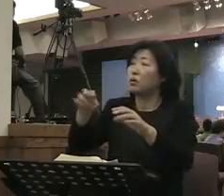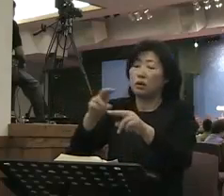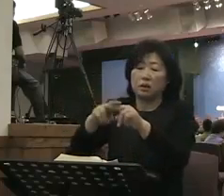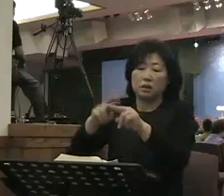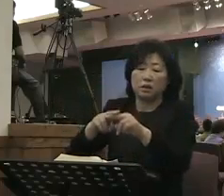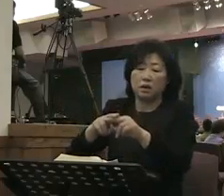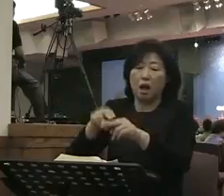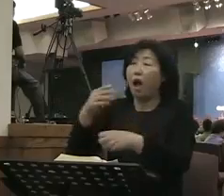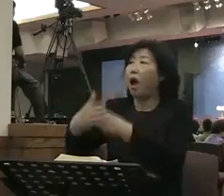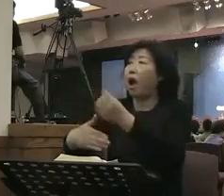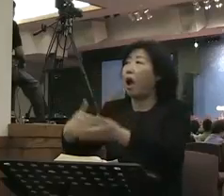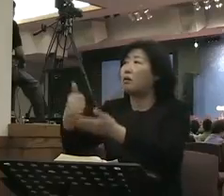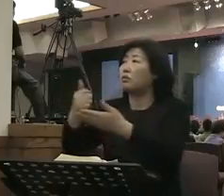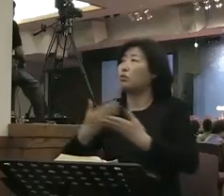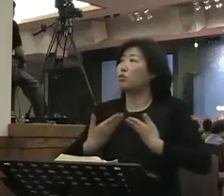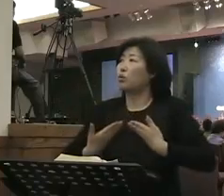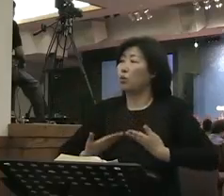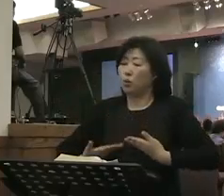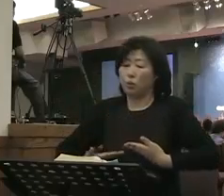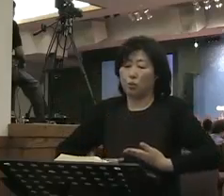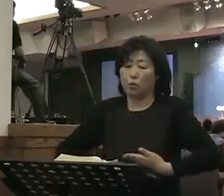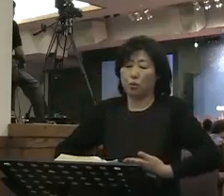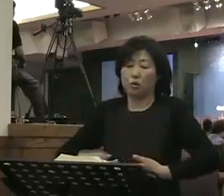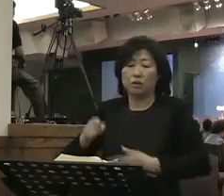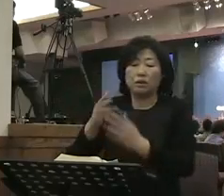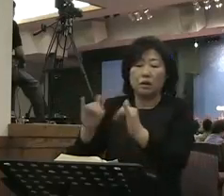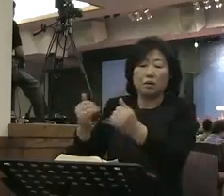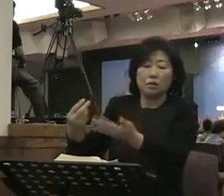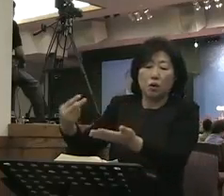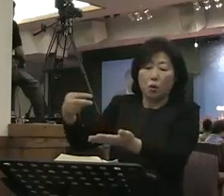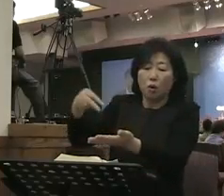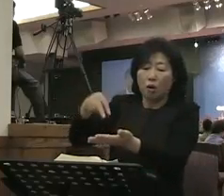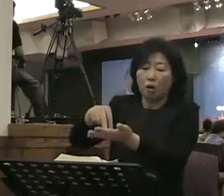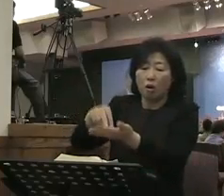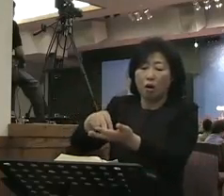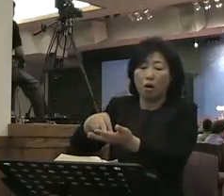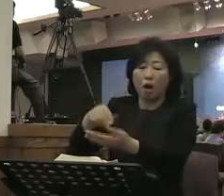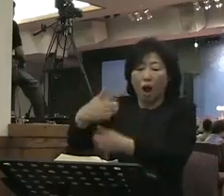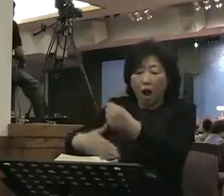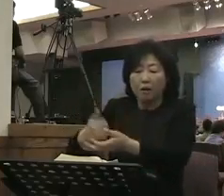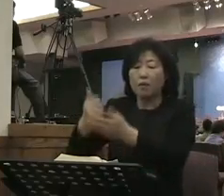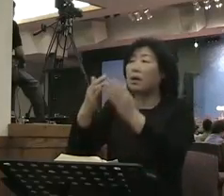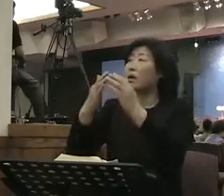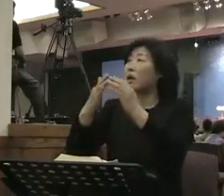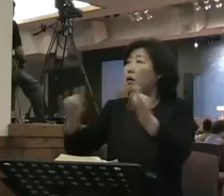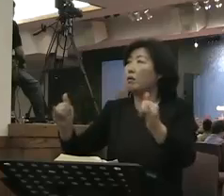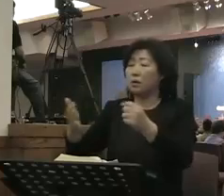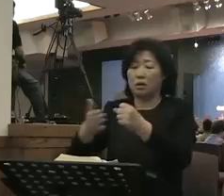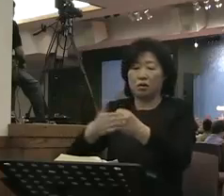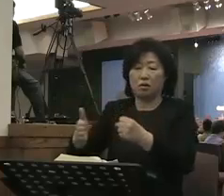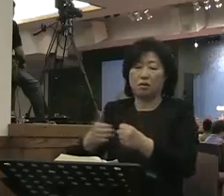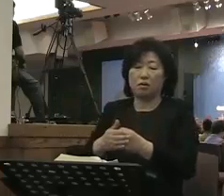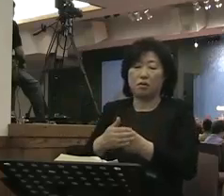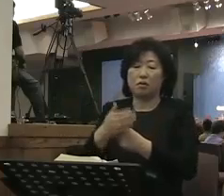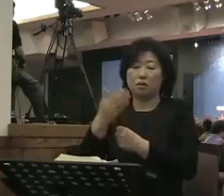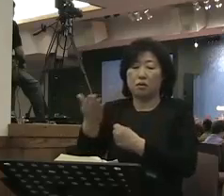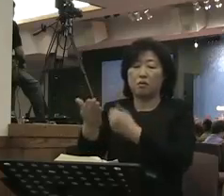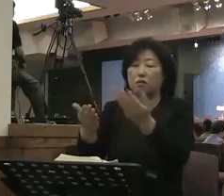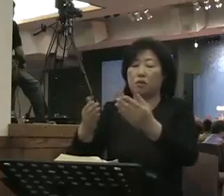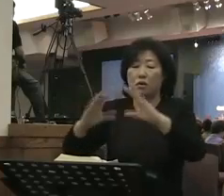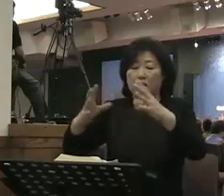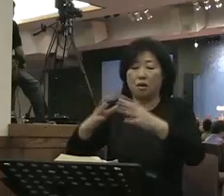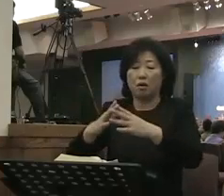하나님은 조용히 그의 사람을 세우시사 하나님의 사람들로 인하여 당신의